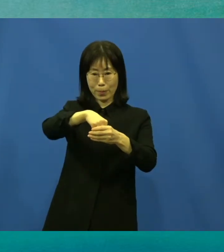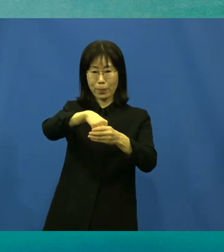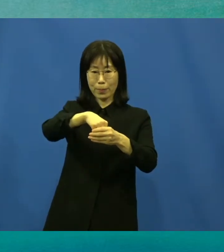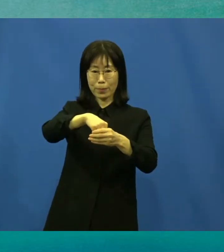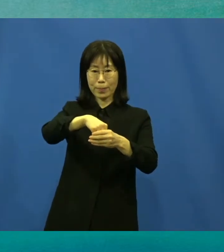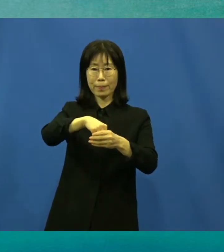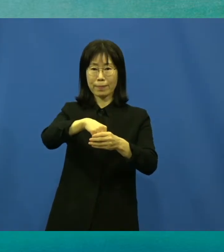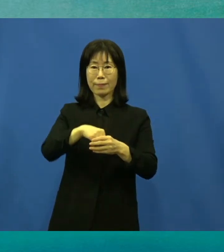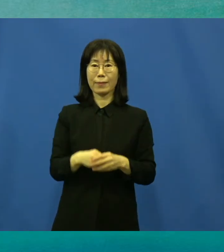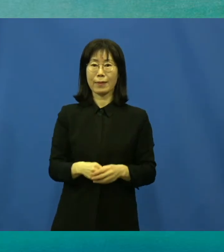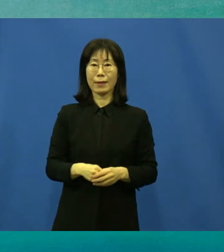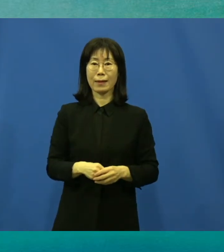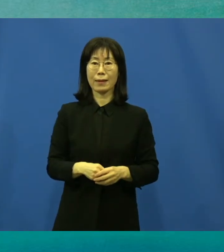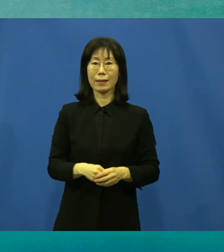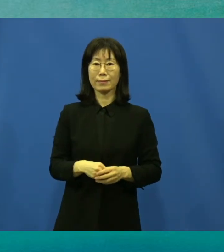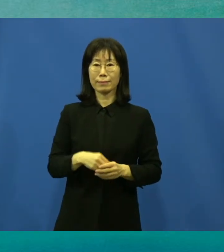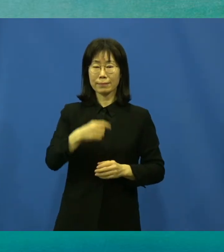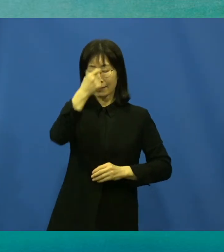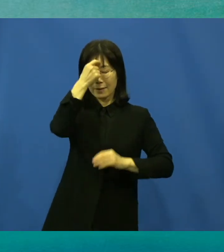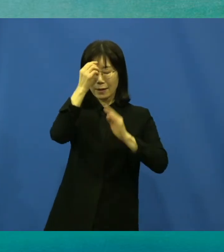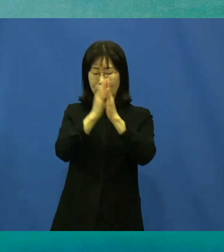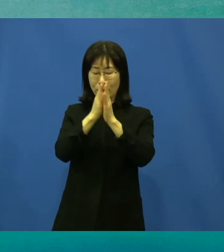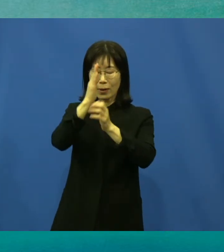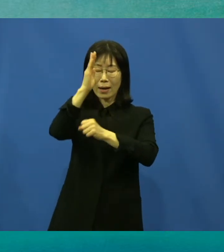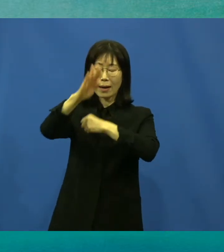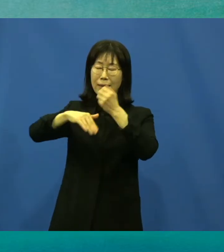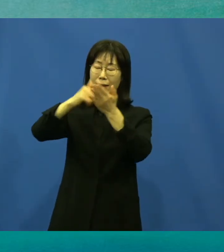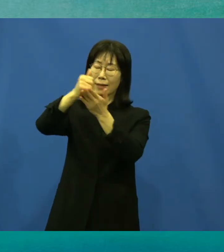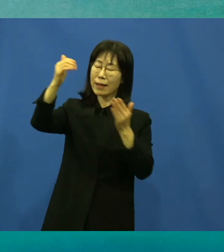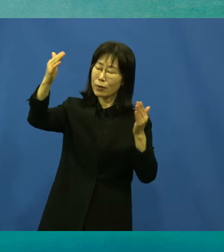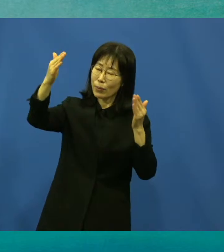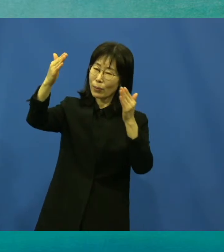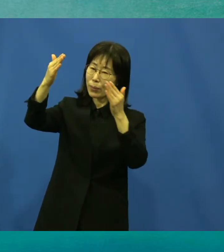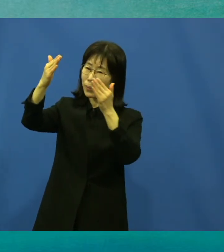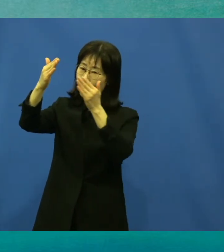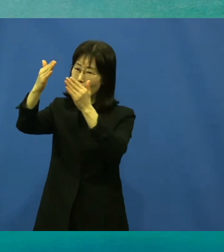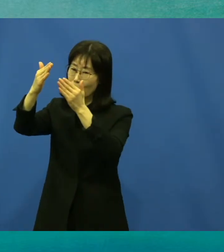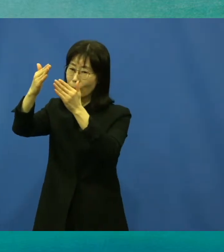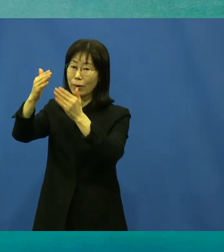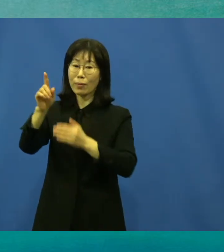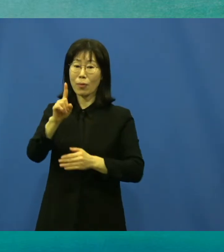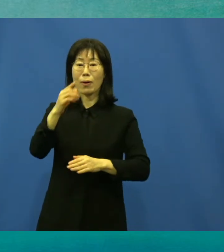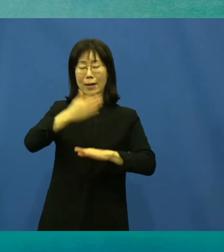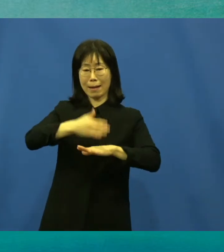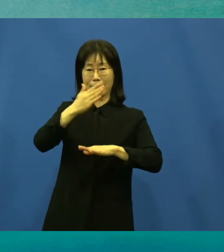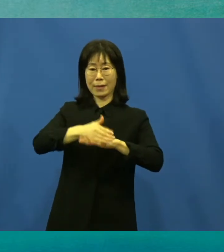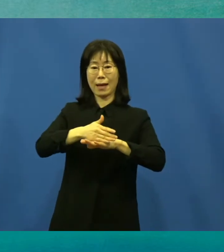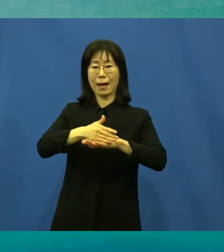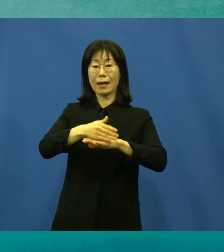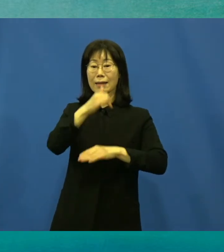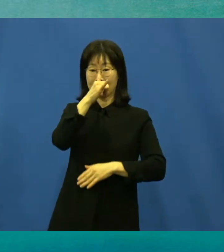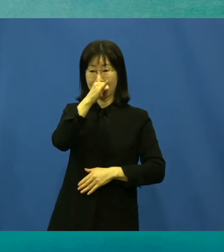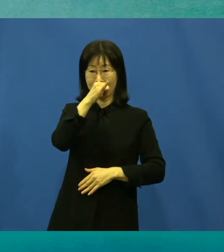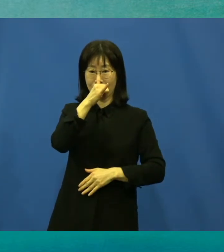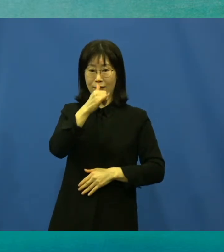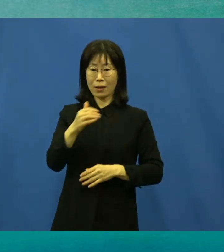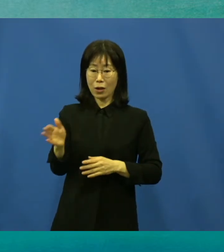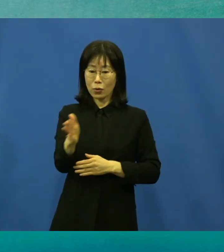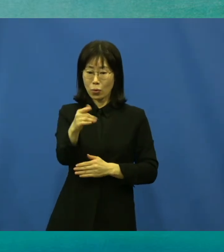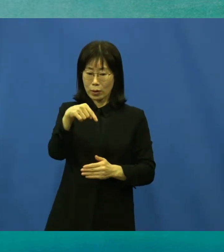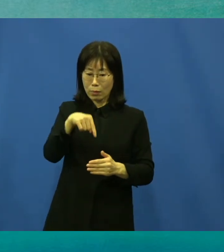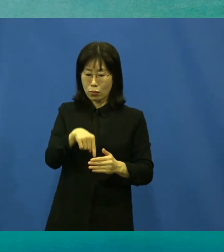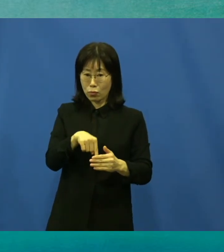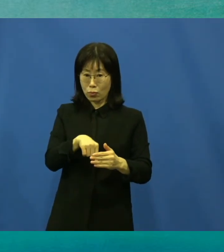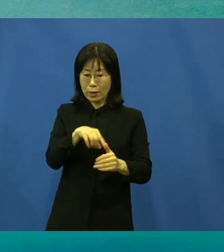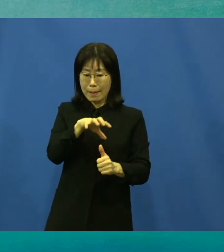기도가 성화되고 있다는 것은 무엇을 통하여 보여줍니까? 감사입니다. 요나는 지금 물고기 뱃속에 갇혀 있습니다.